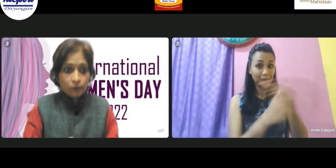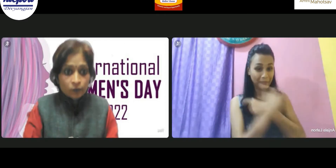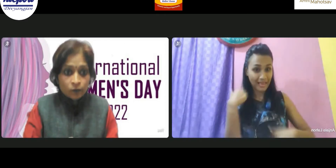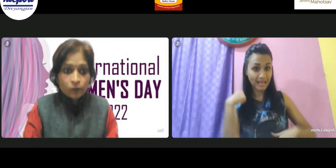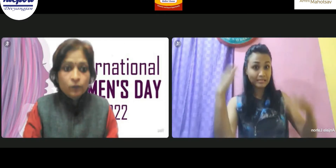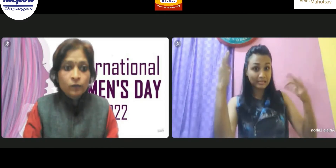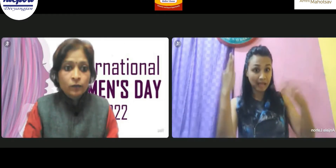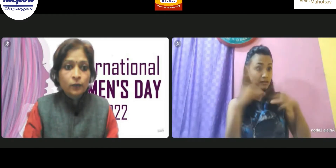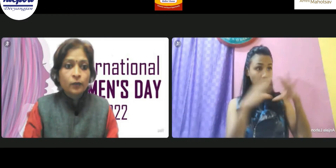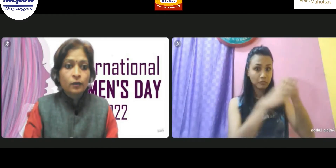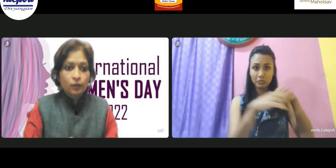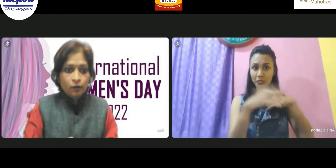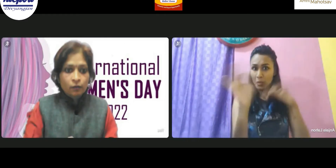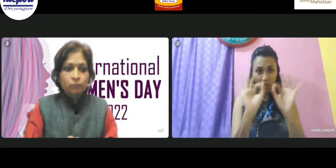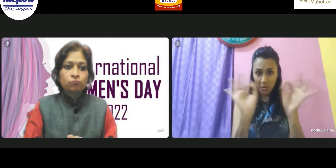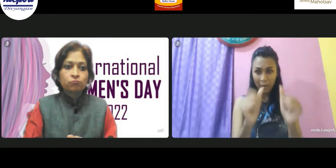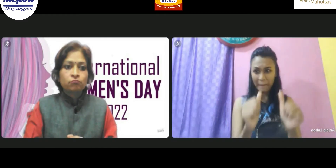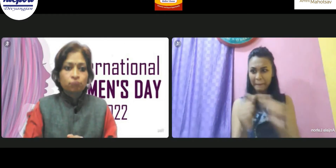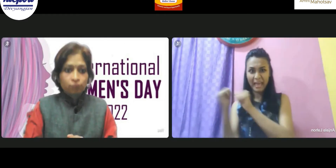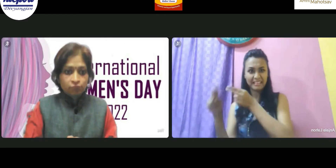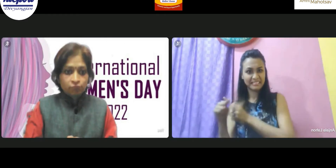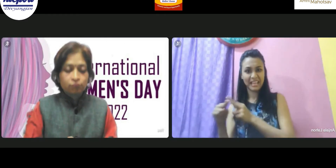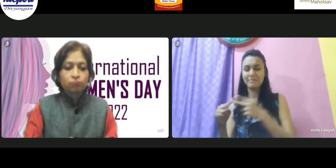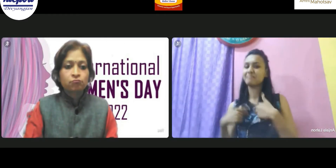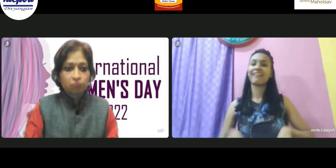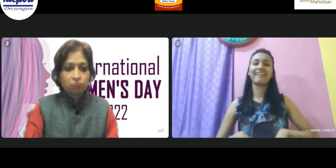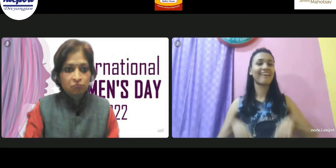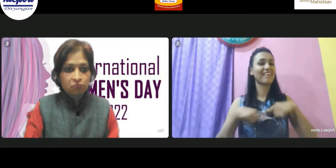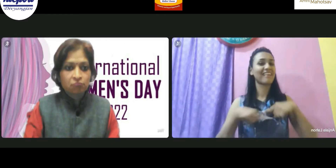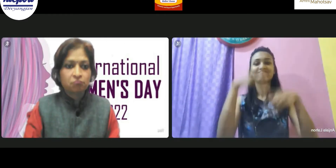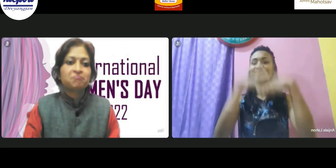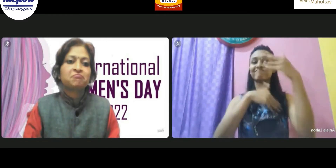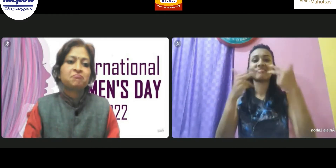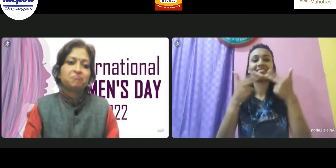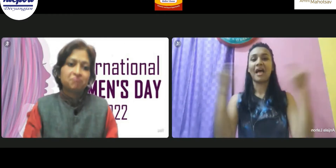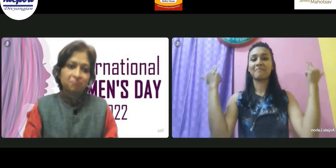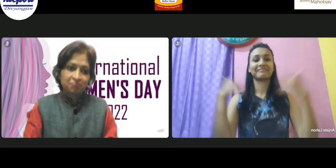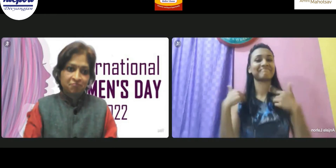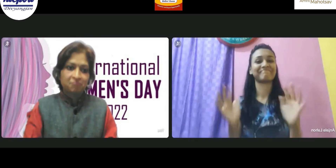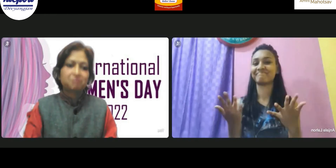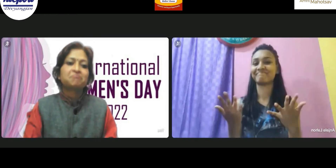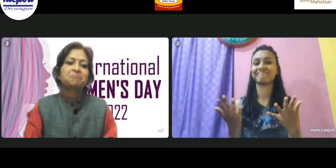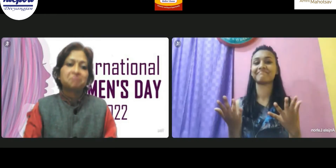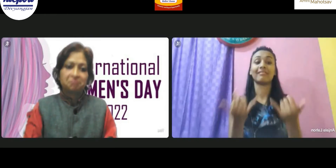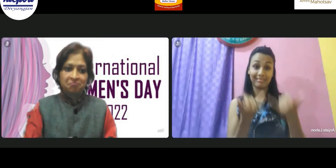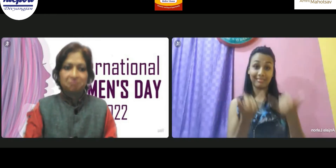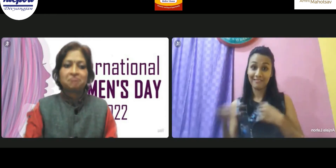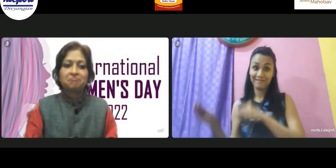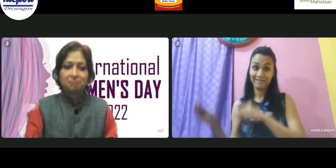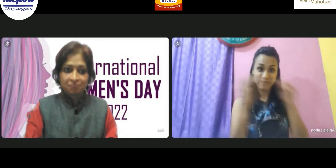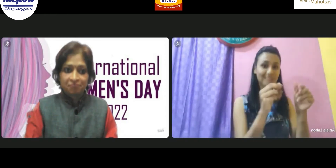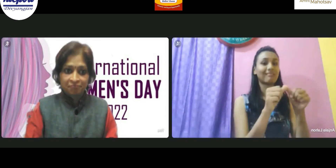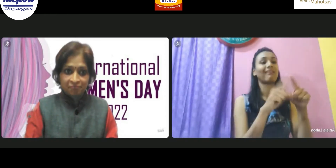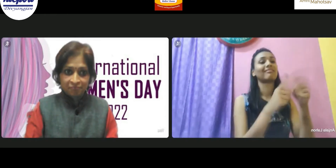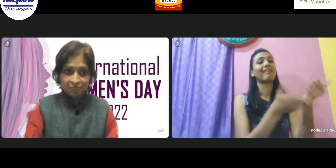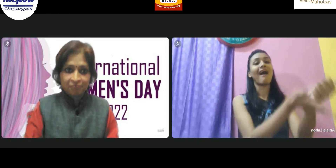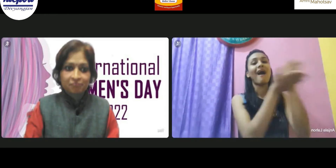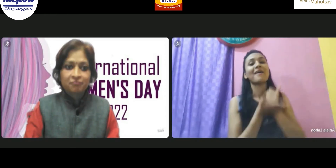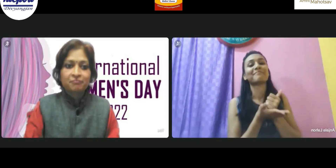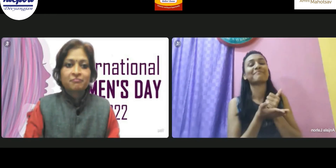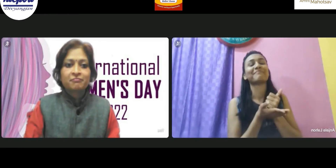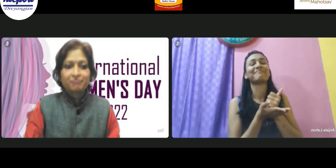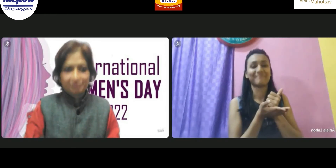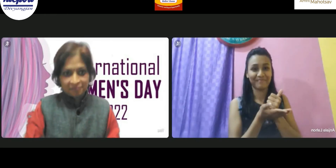को बहुत बहुत धन्यवाद देना चाहूंगी, क्योंकि उनके सपोर्ट और उनके मोटिवेशन के बिना मैं ये